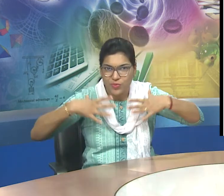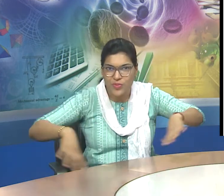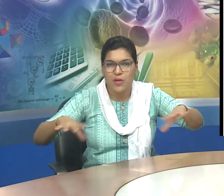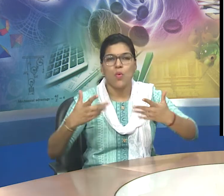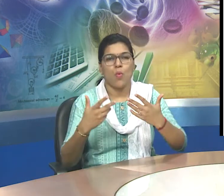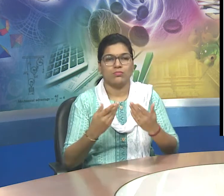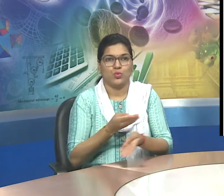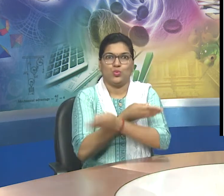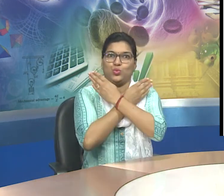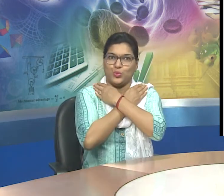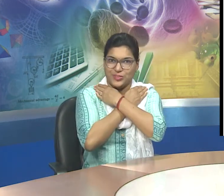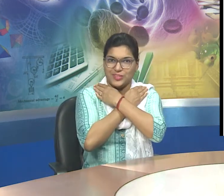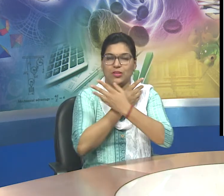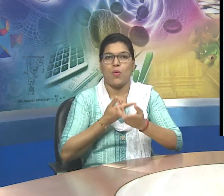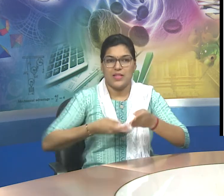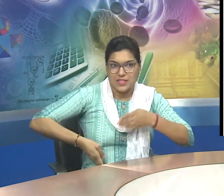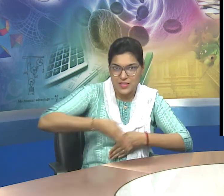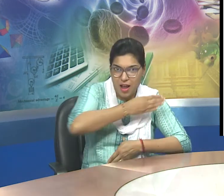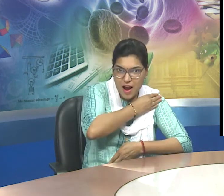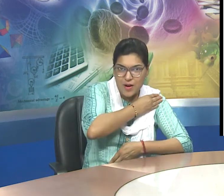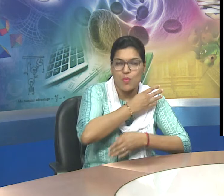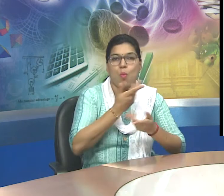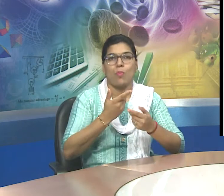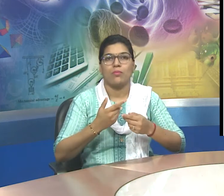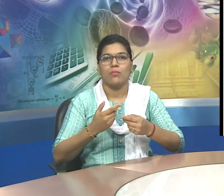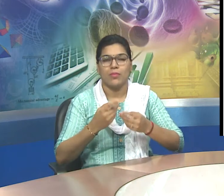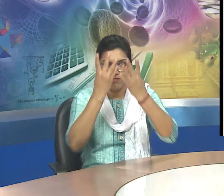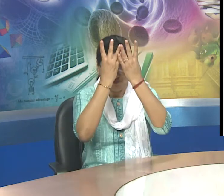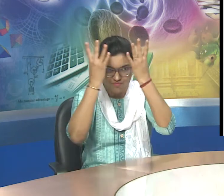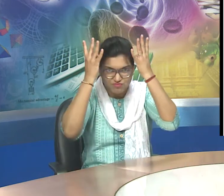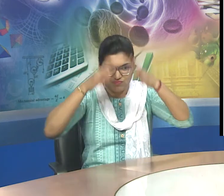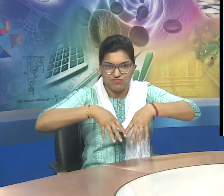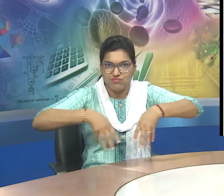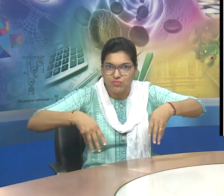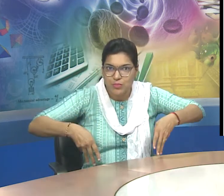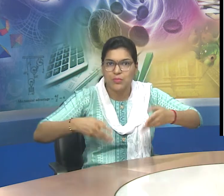का एक प्रकार होता है या उसका एक अपना कल्चर होता है, कल्चरल स्टाइल होता है।